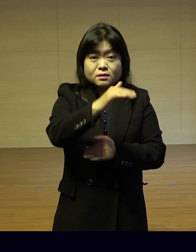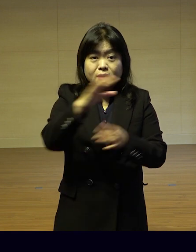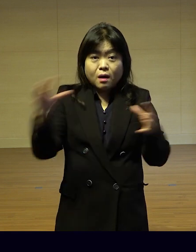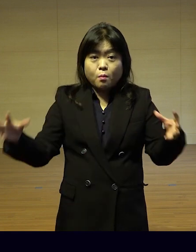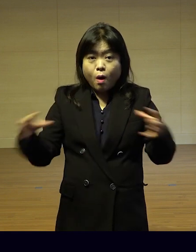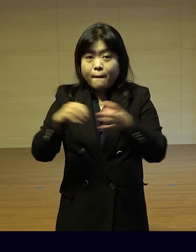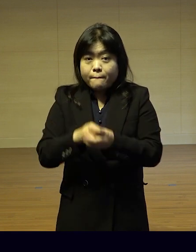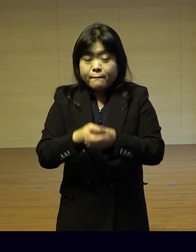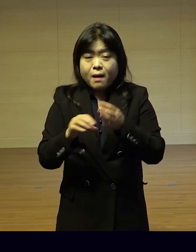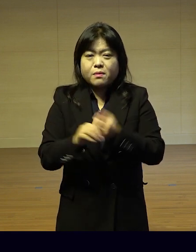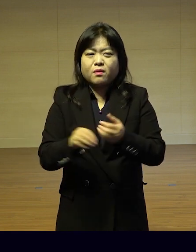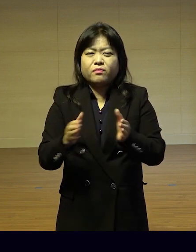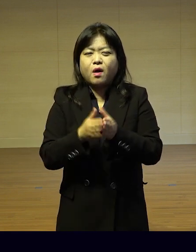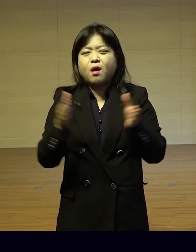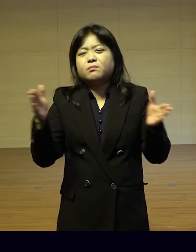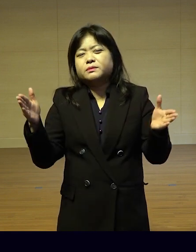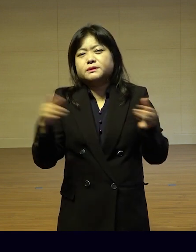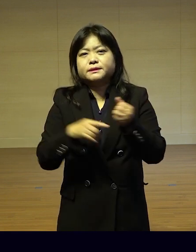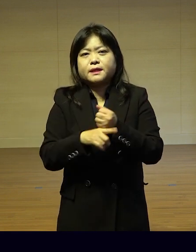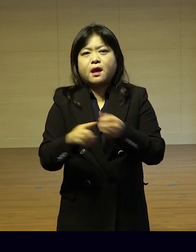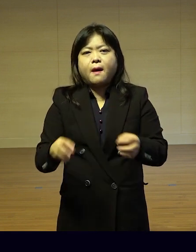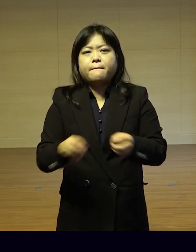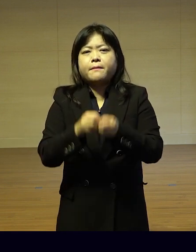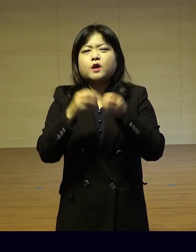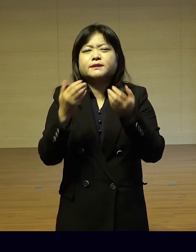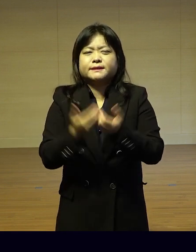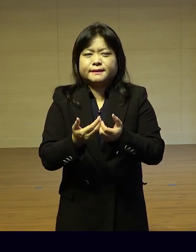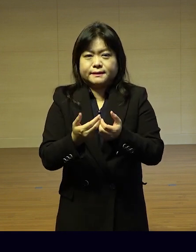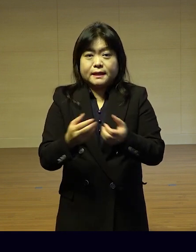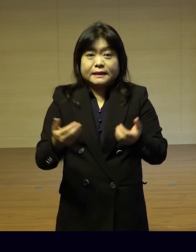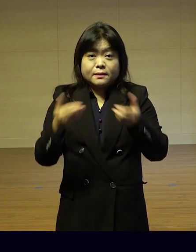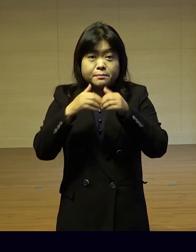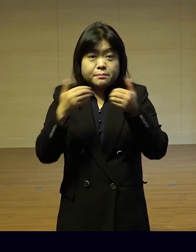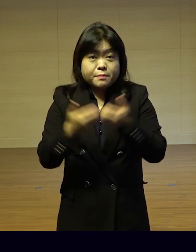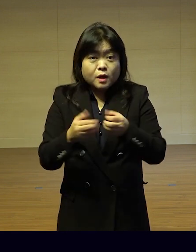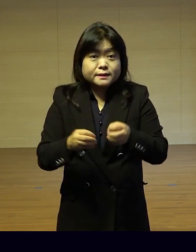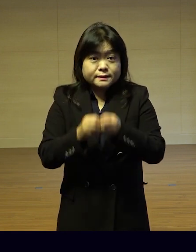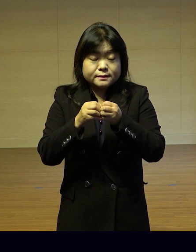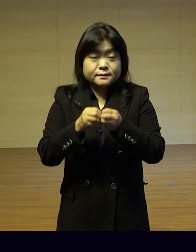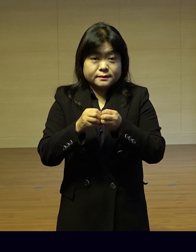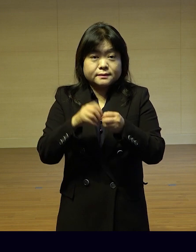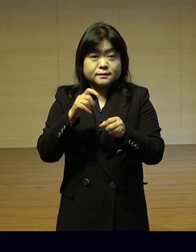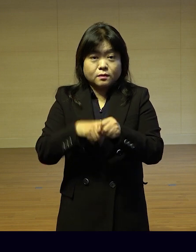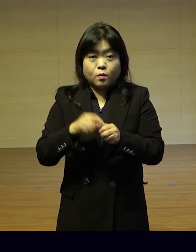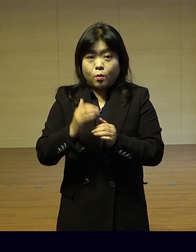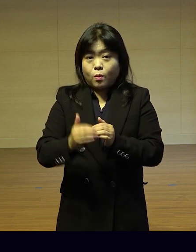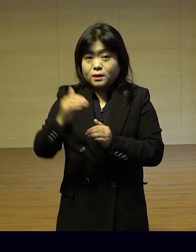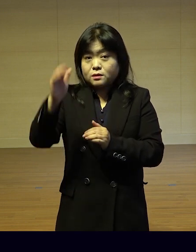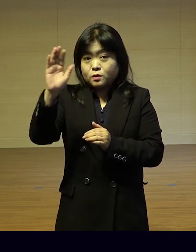것이 넓은 의미의 변증적 과정이라고 볼 수 있습니다.